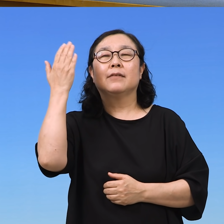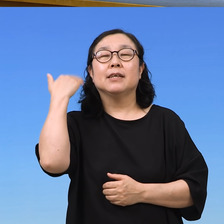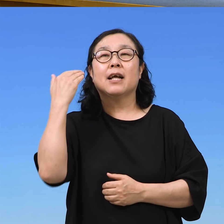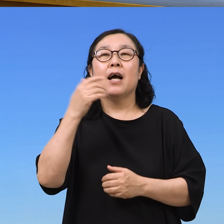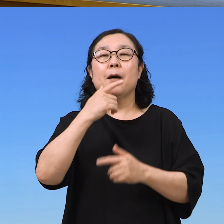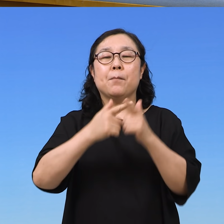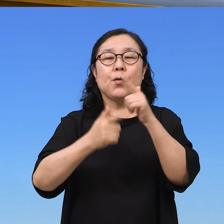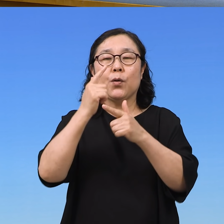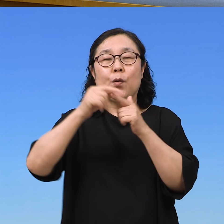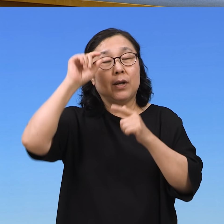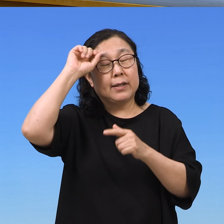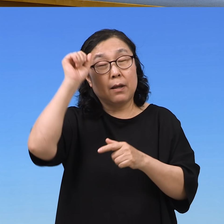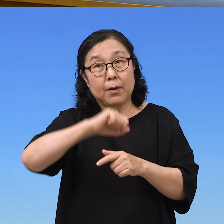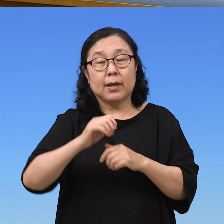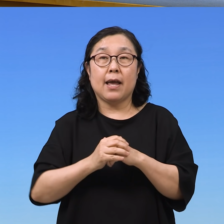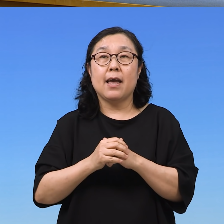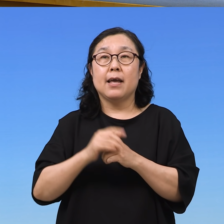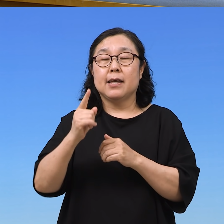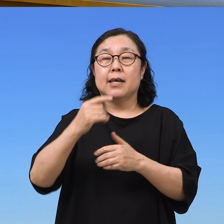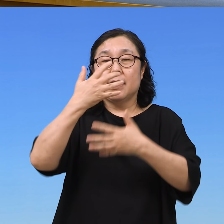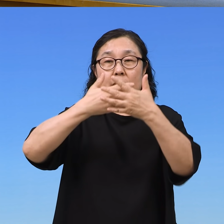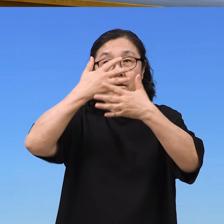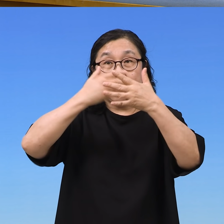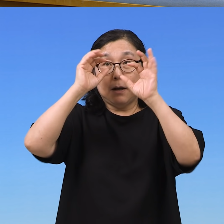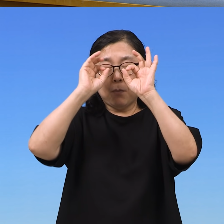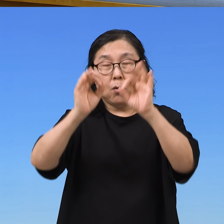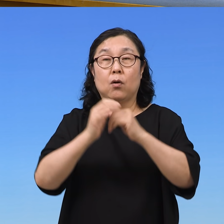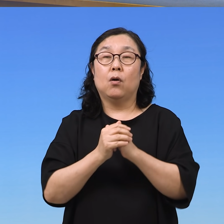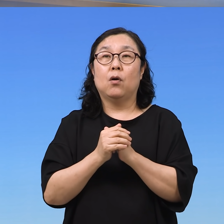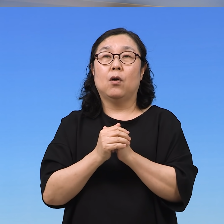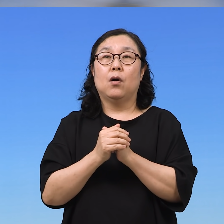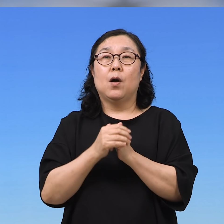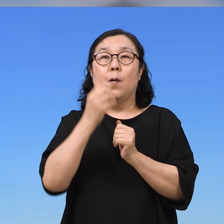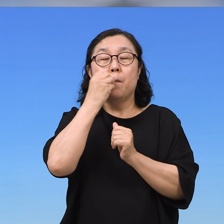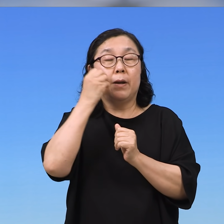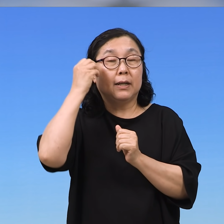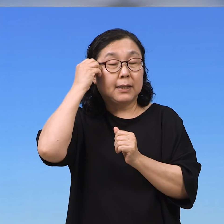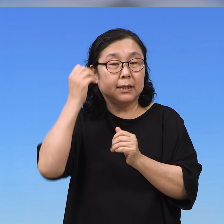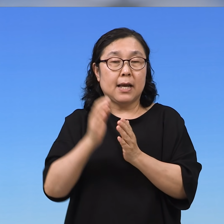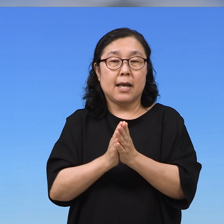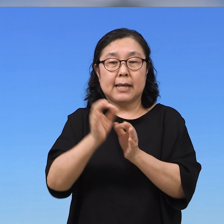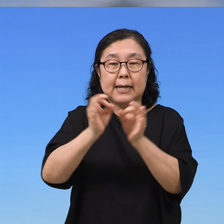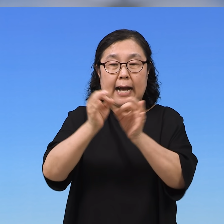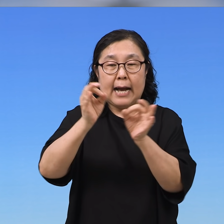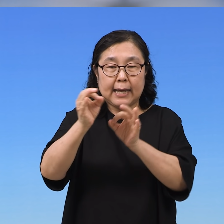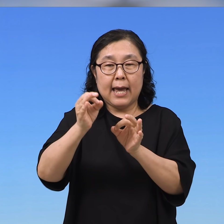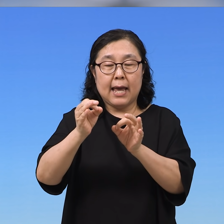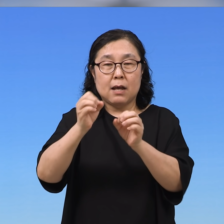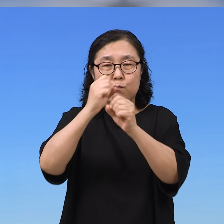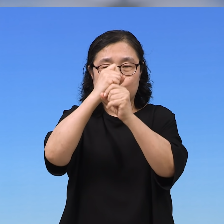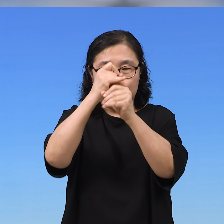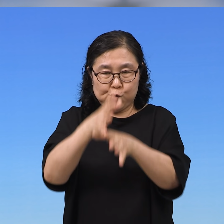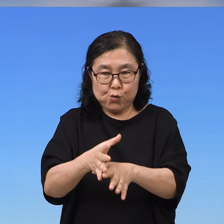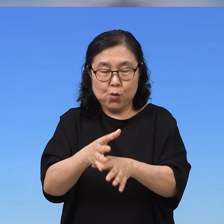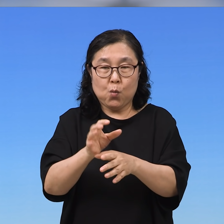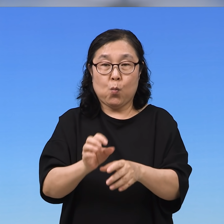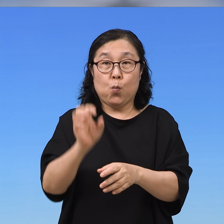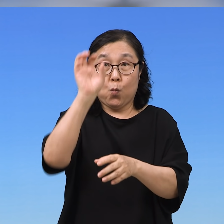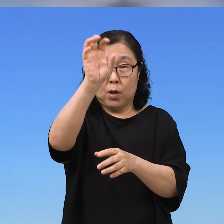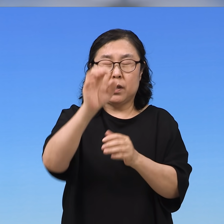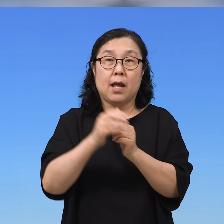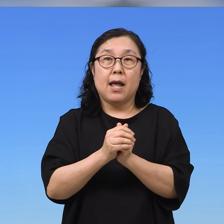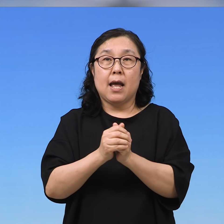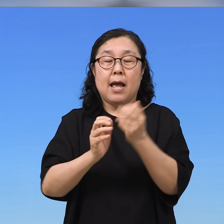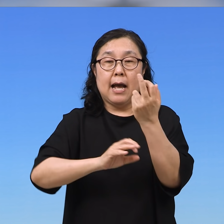지난 목요일 새벽에 이 영상을 같이 보고 이제 홈페이지에 그 자영업 주소를 쭉 올려놨더니요, 그리고